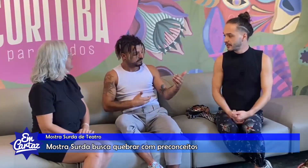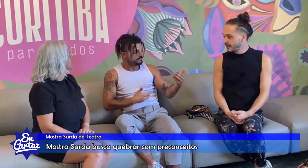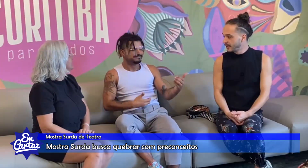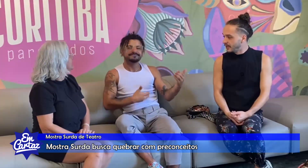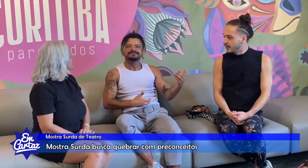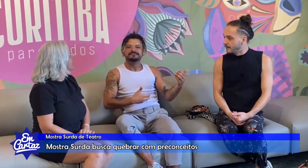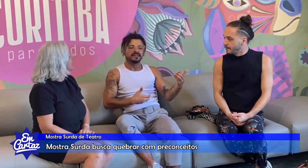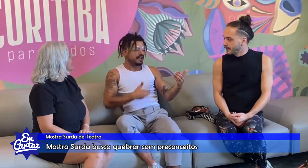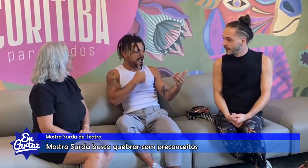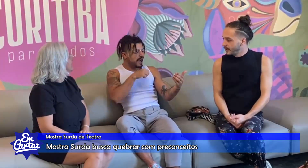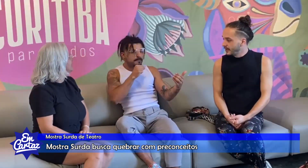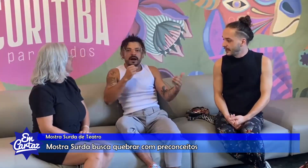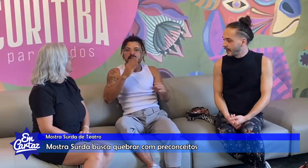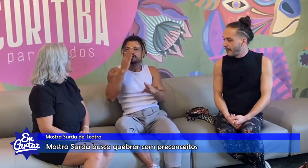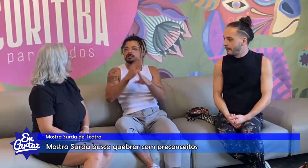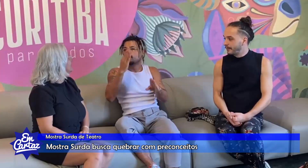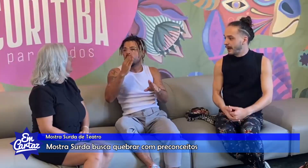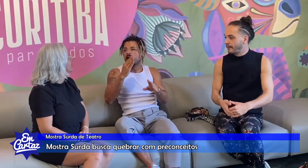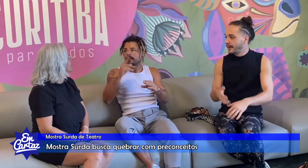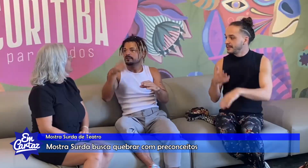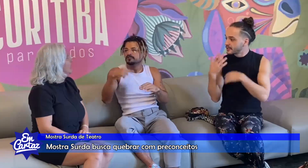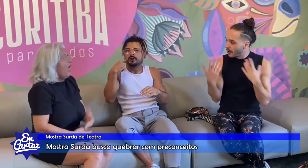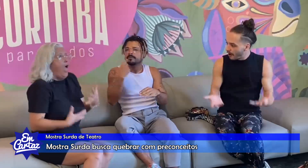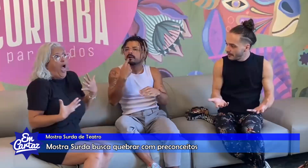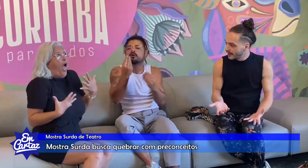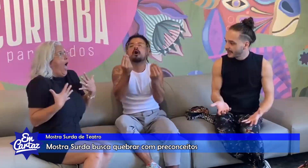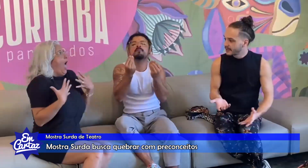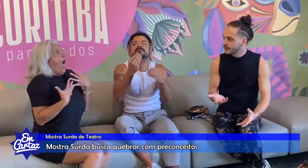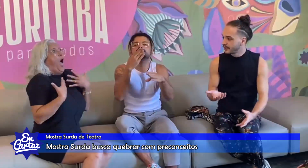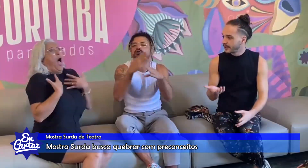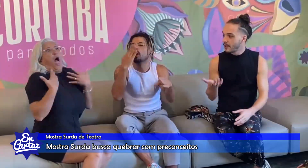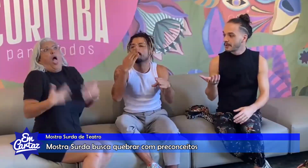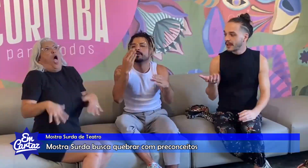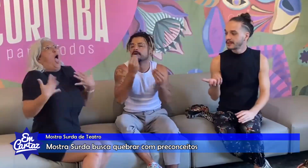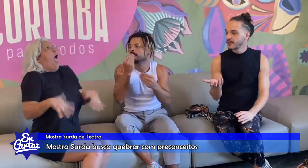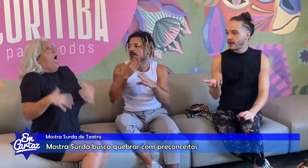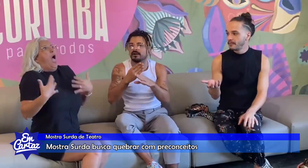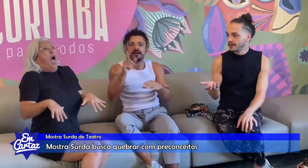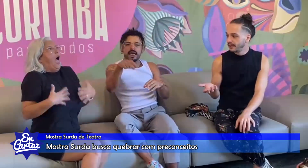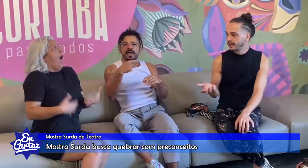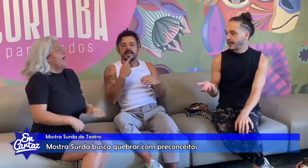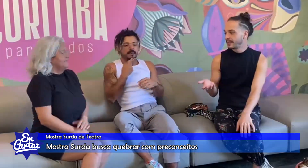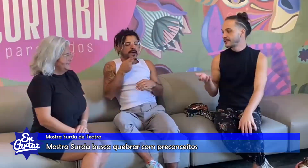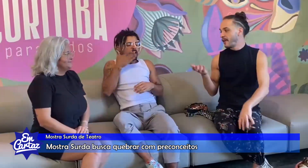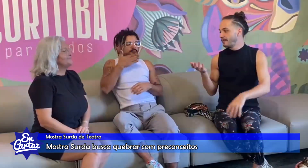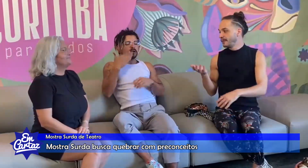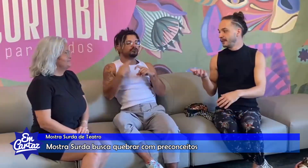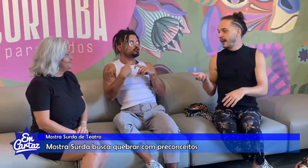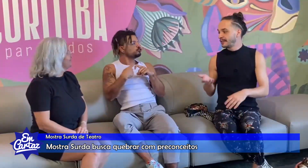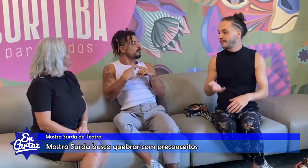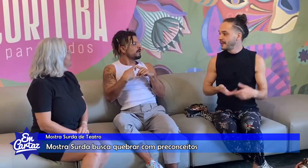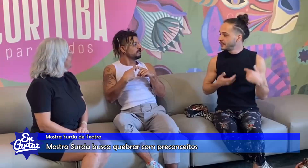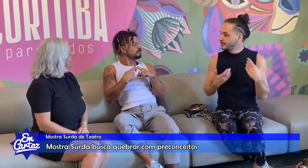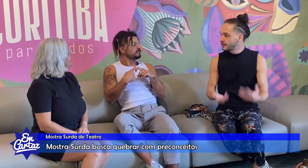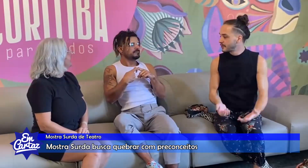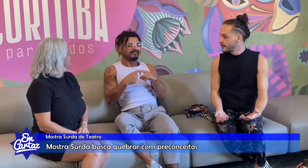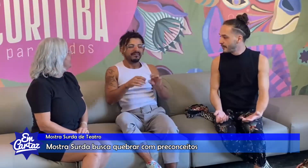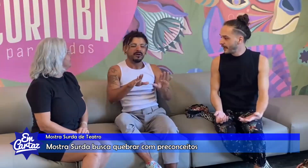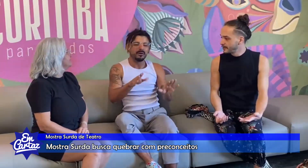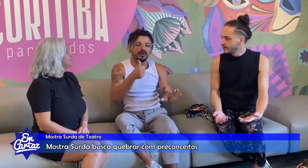surda e a mãe descobre que ela é surda, e como que ela descobre? Ela descobre através de um discurso médico,